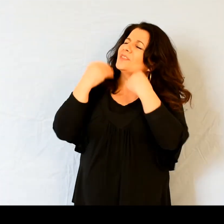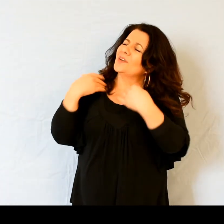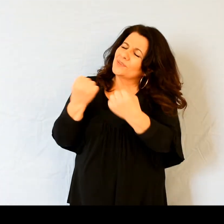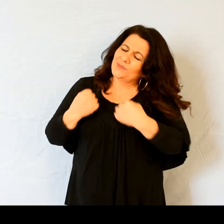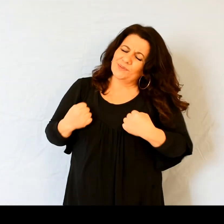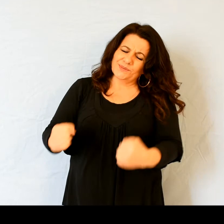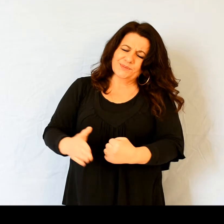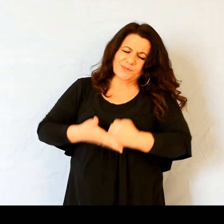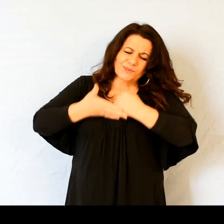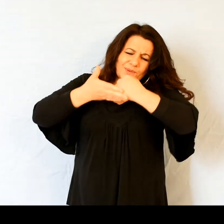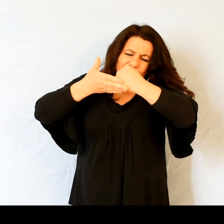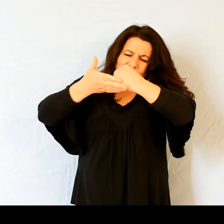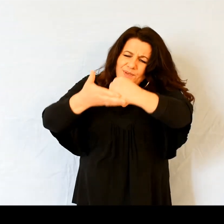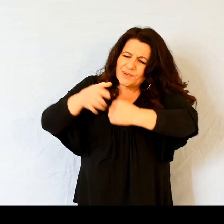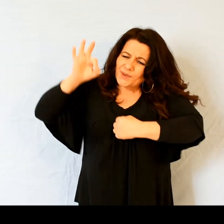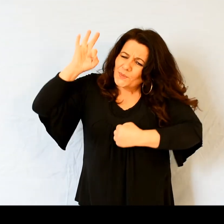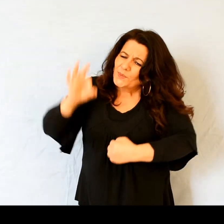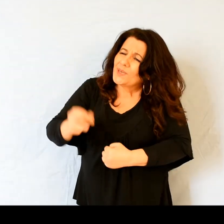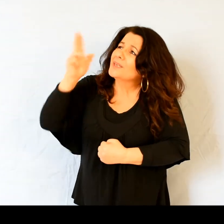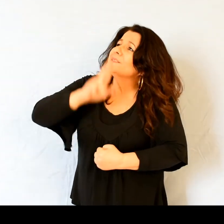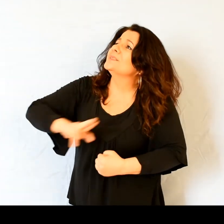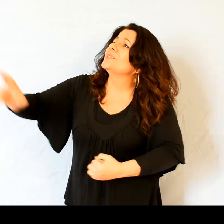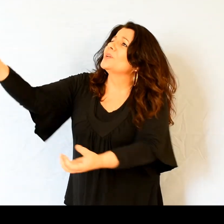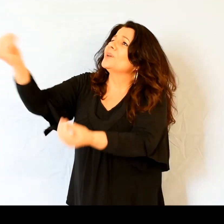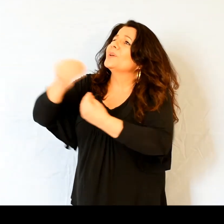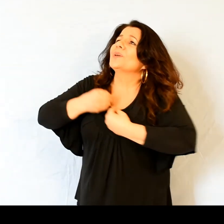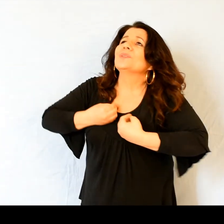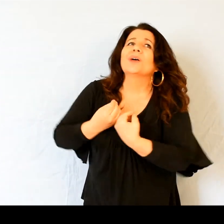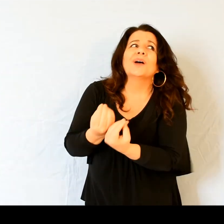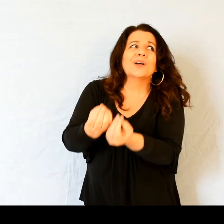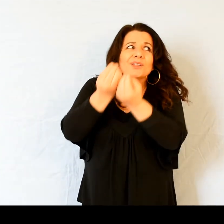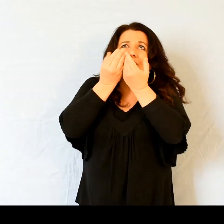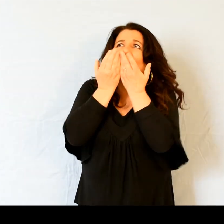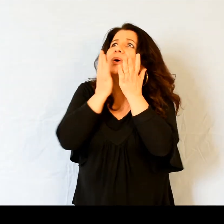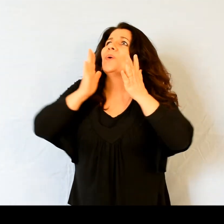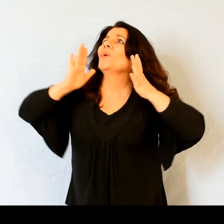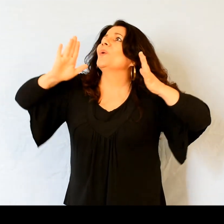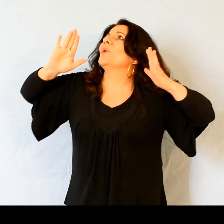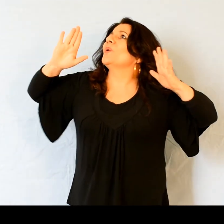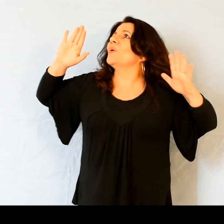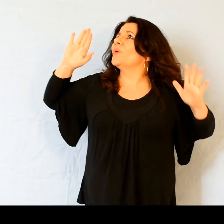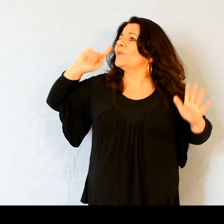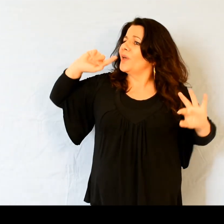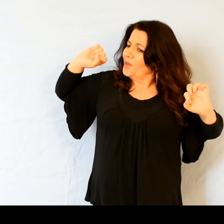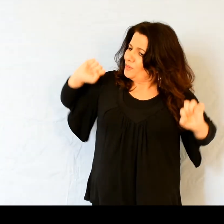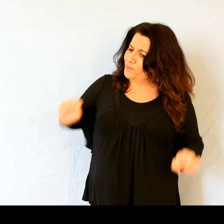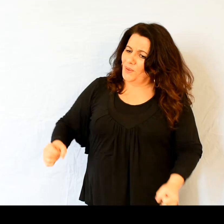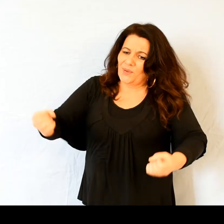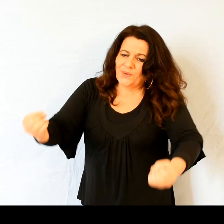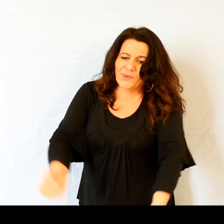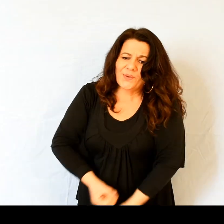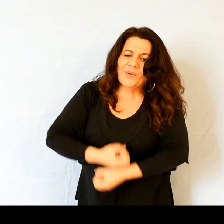Seigneur, ouvre mes lèvres et ma bouche annoncera